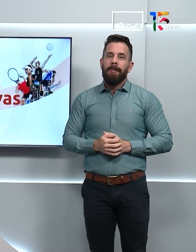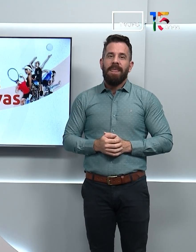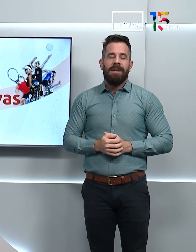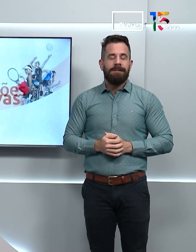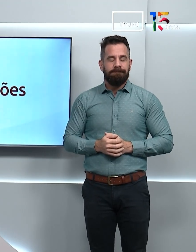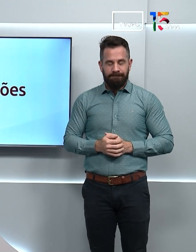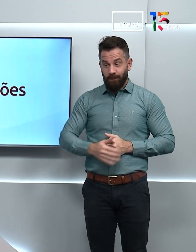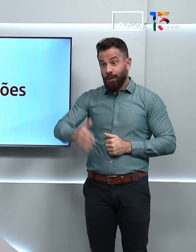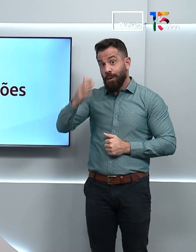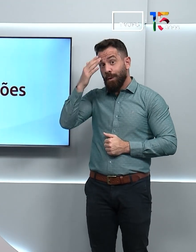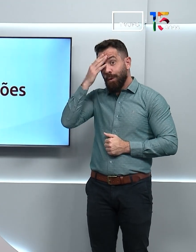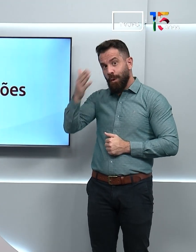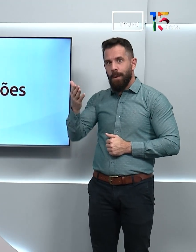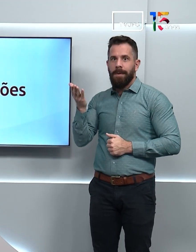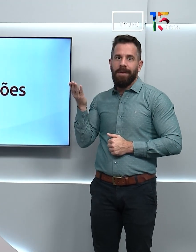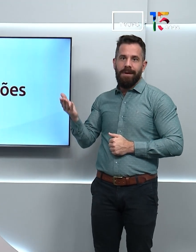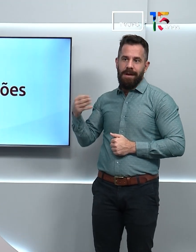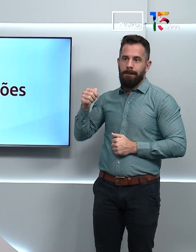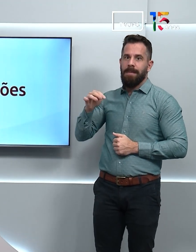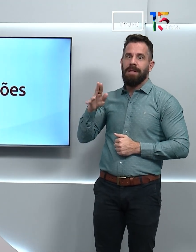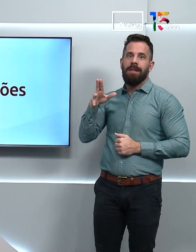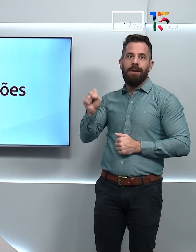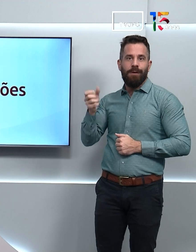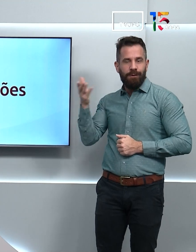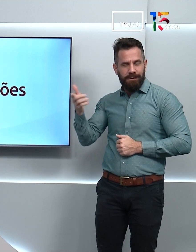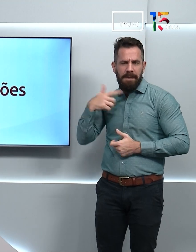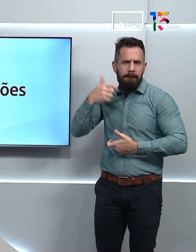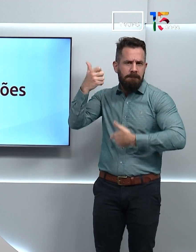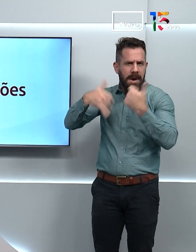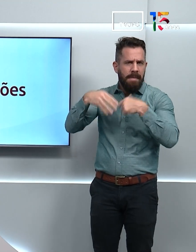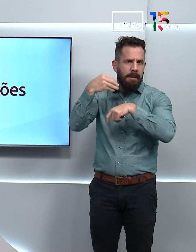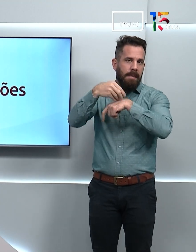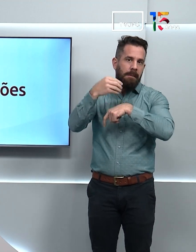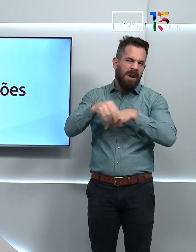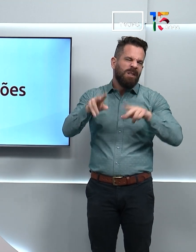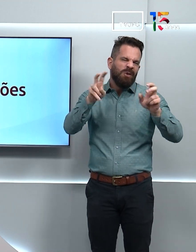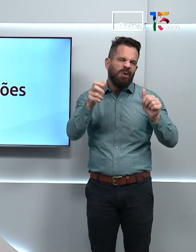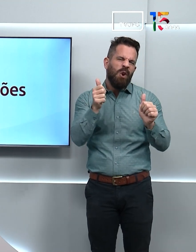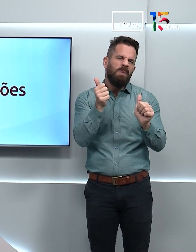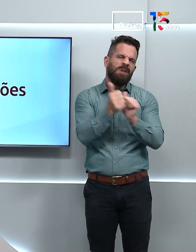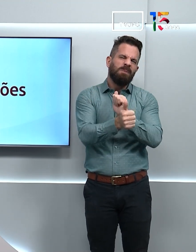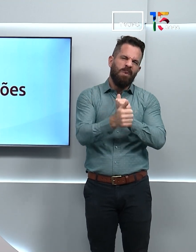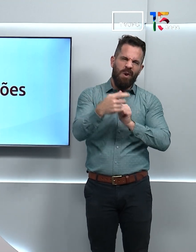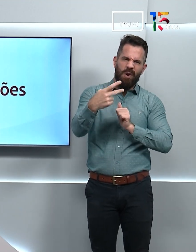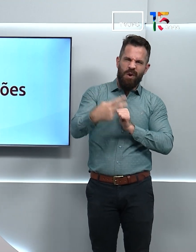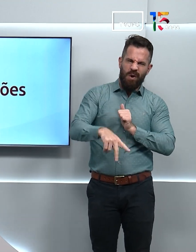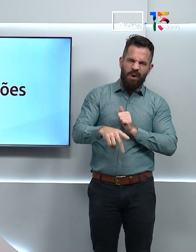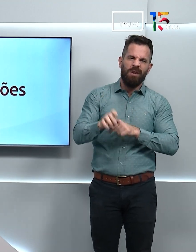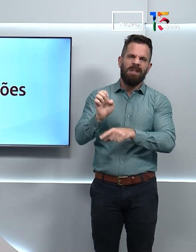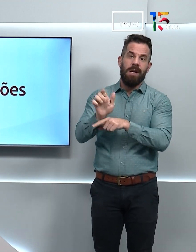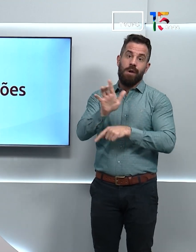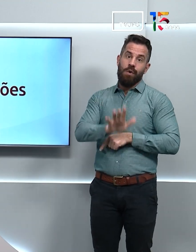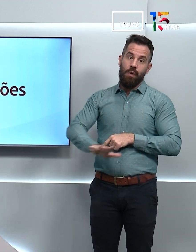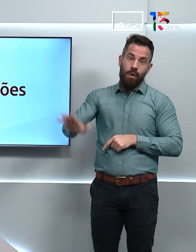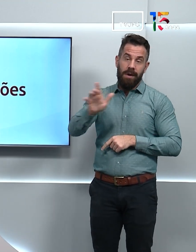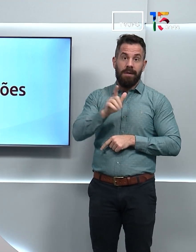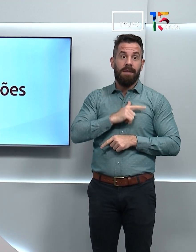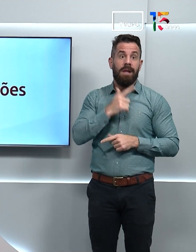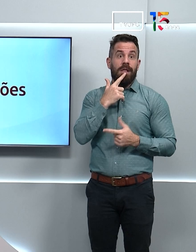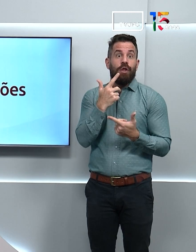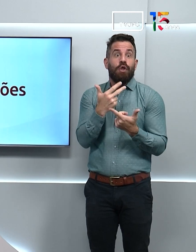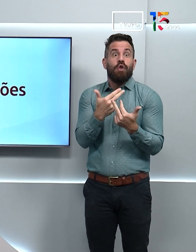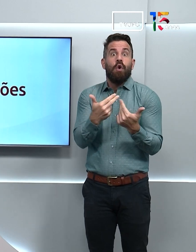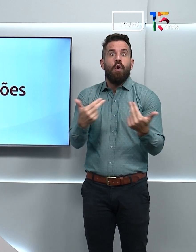A gente agradece a participação do Matheus, te contando um pouquinho, sobre esporte aqui em Goiás, deixando atualizado sobre tudo que está